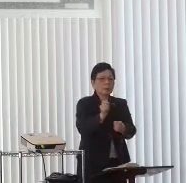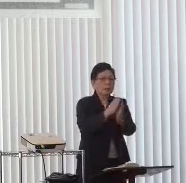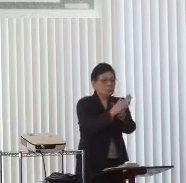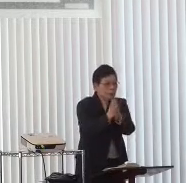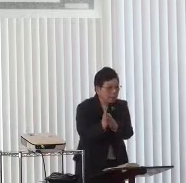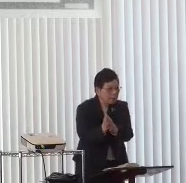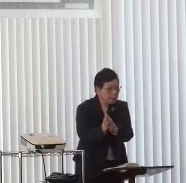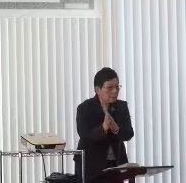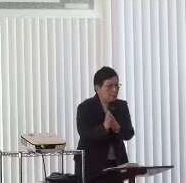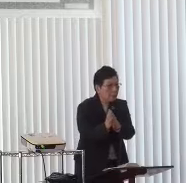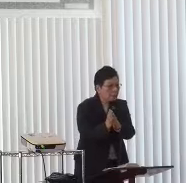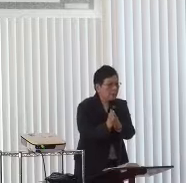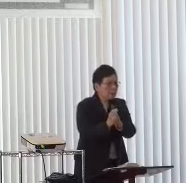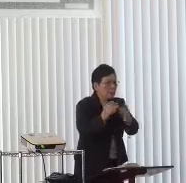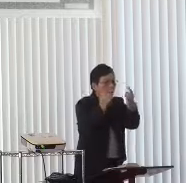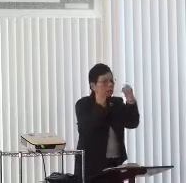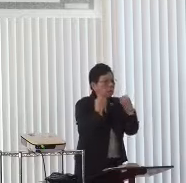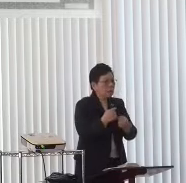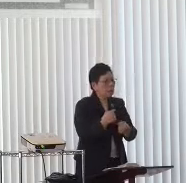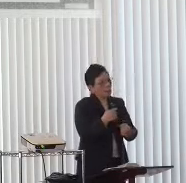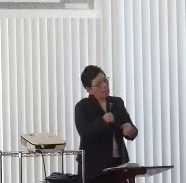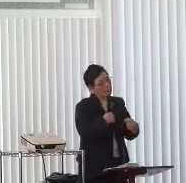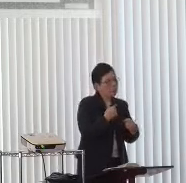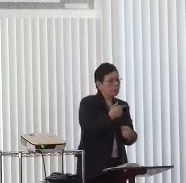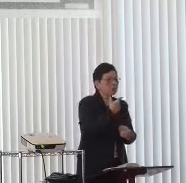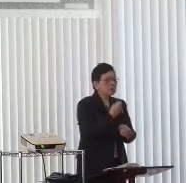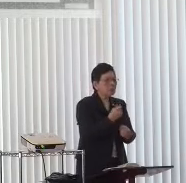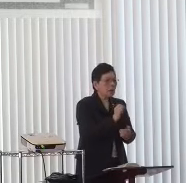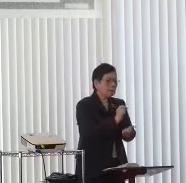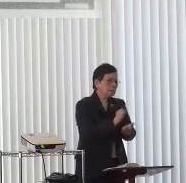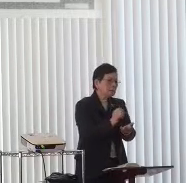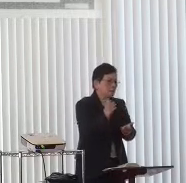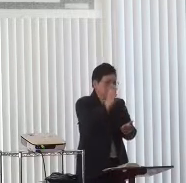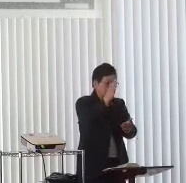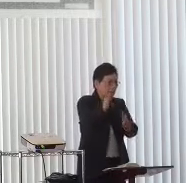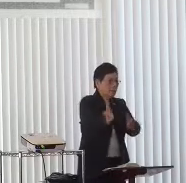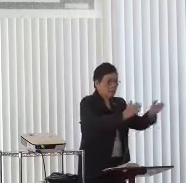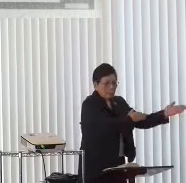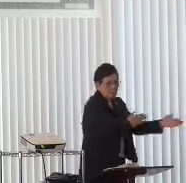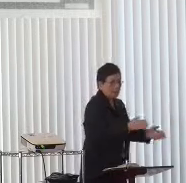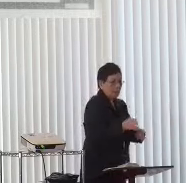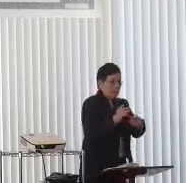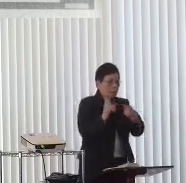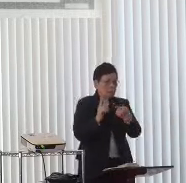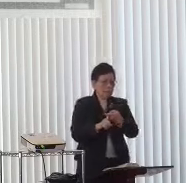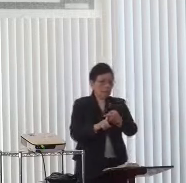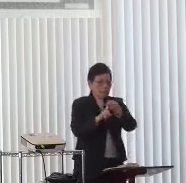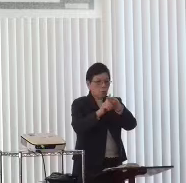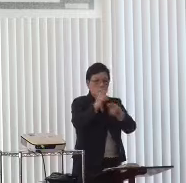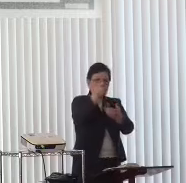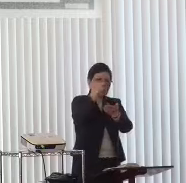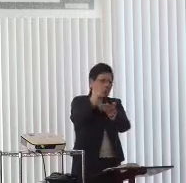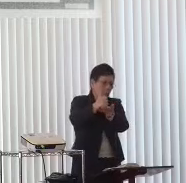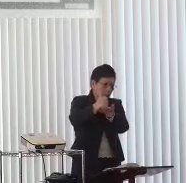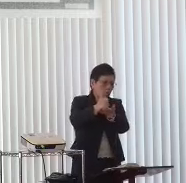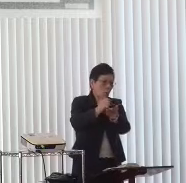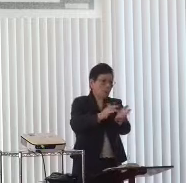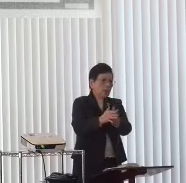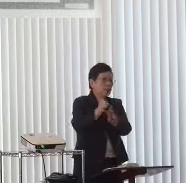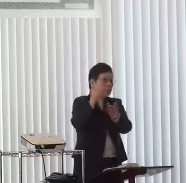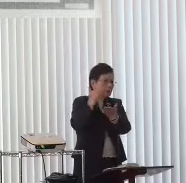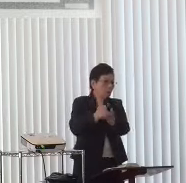どっかに挟んどいていただいてですね、皆さんの今年の目標、今年のテーマとして、これを覚